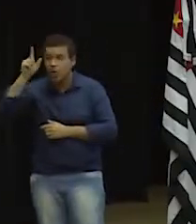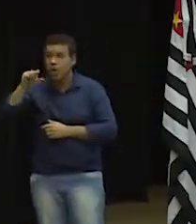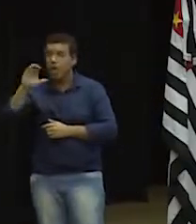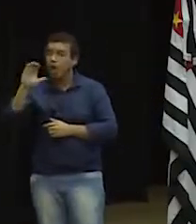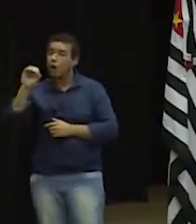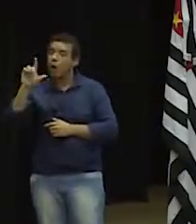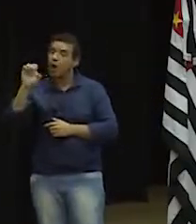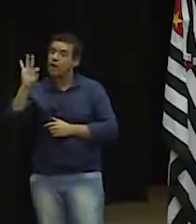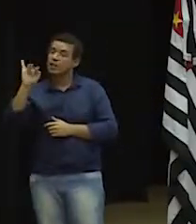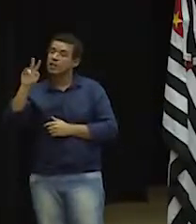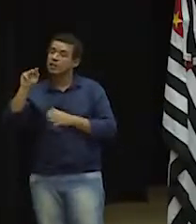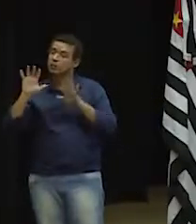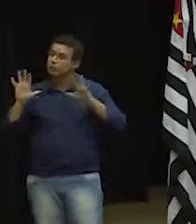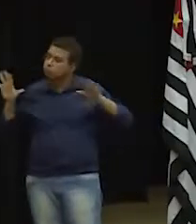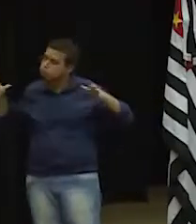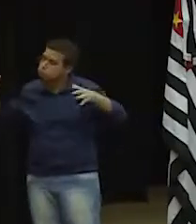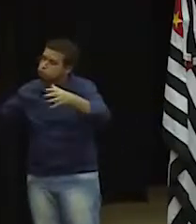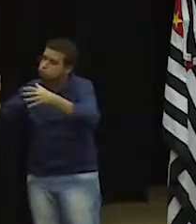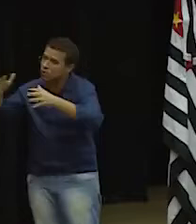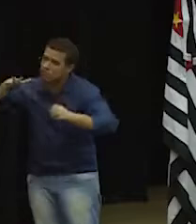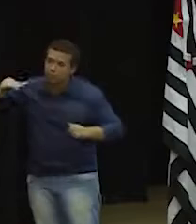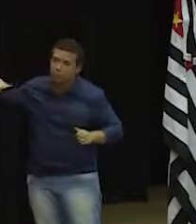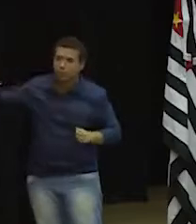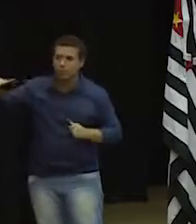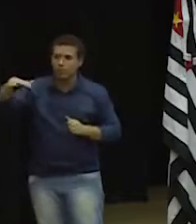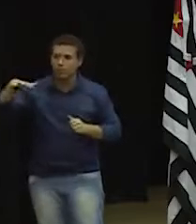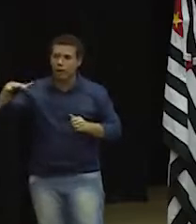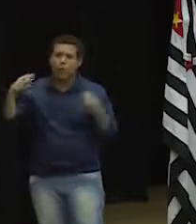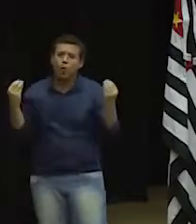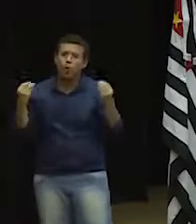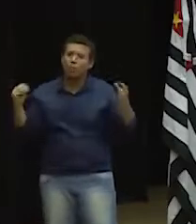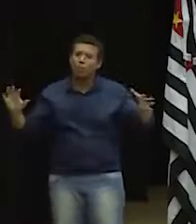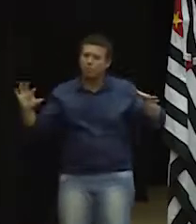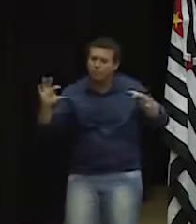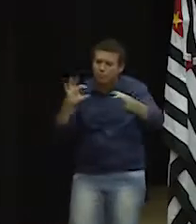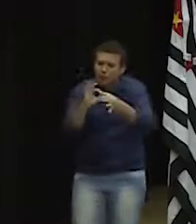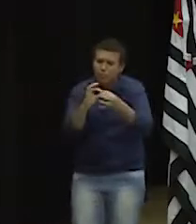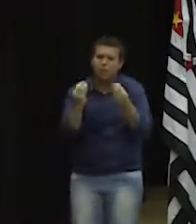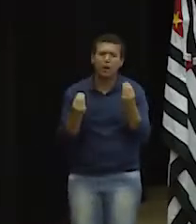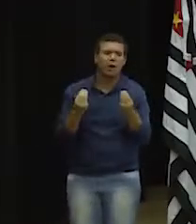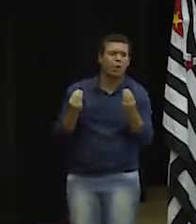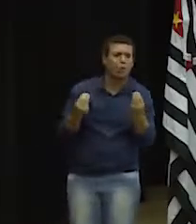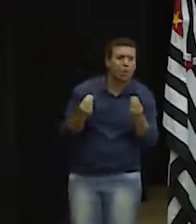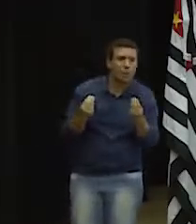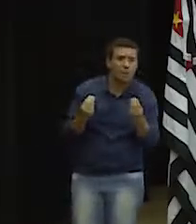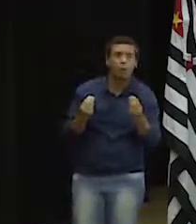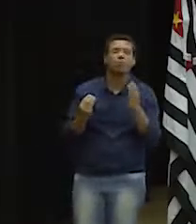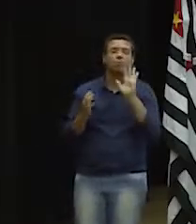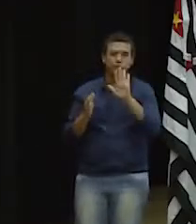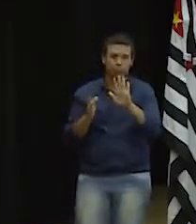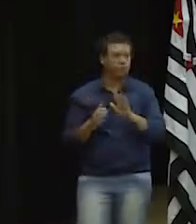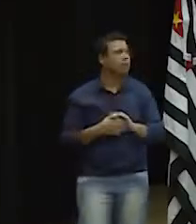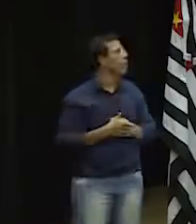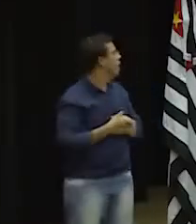individual. A cultura diz sobre o coletivo. como é que eu posso unir essas duas